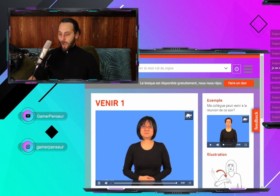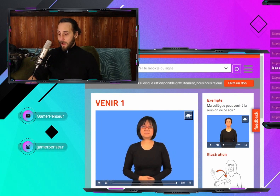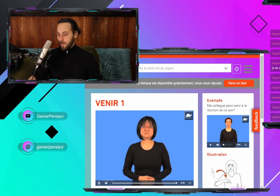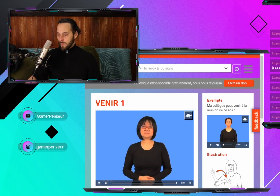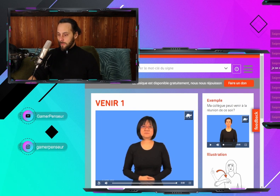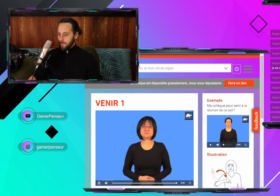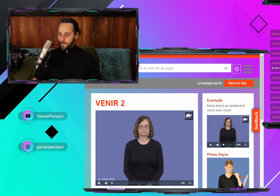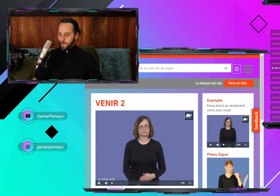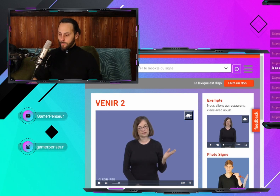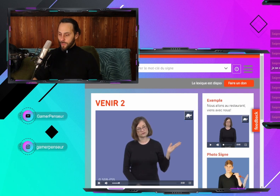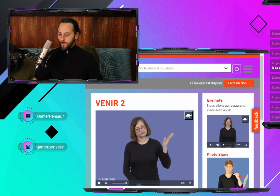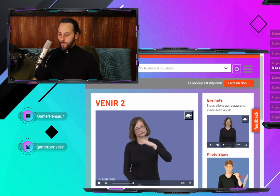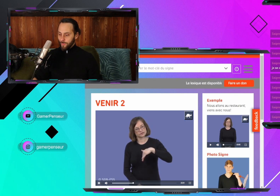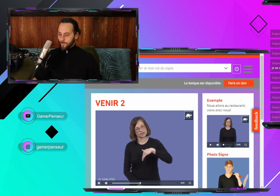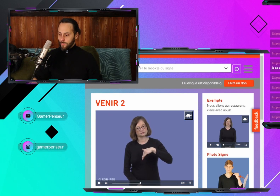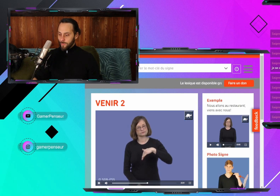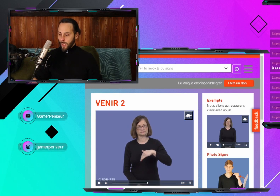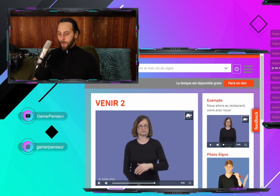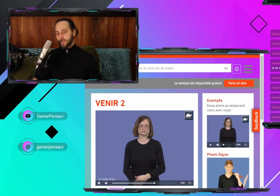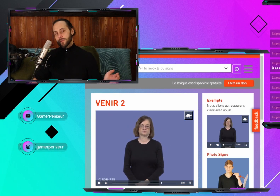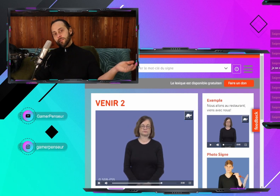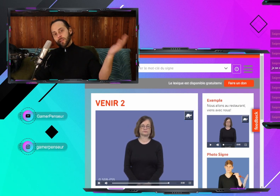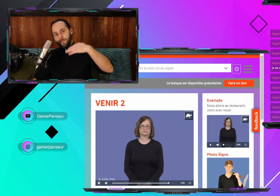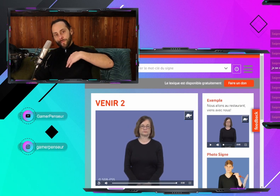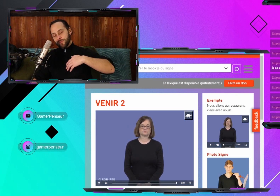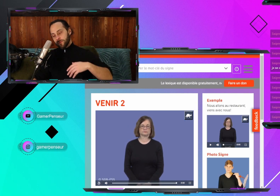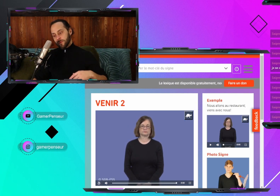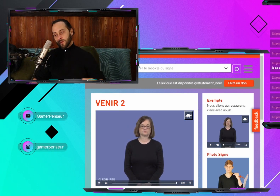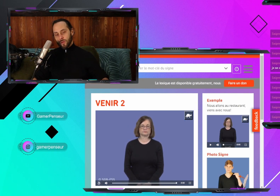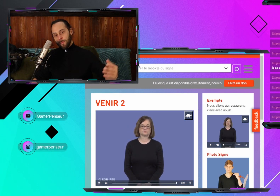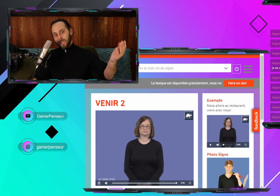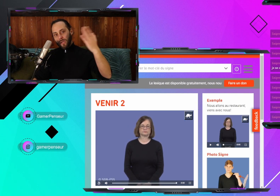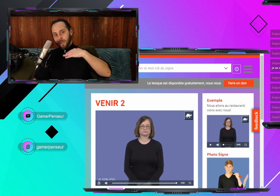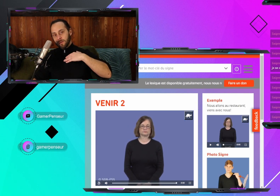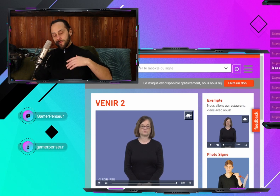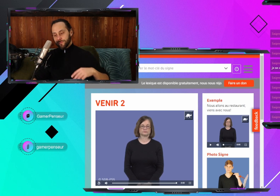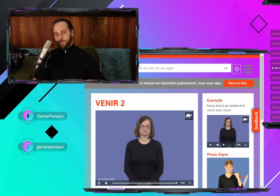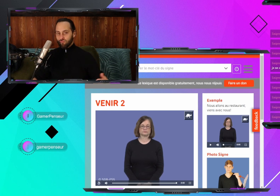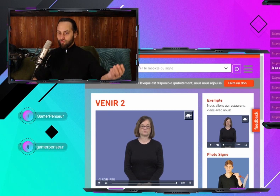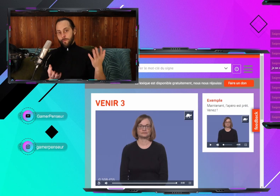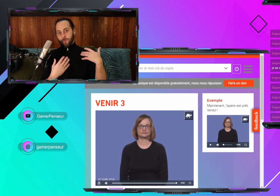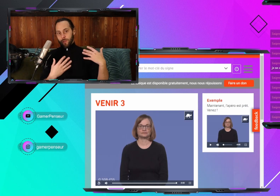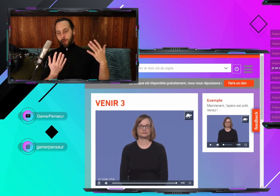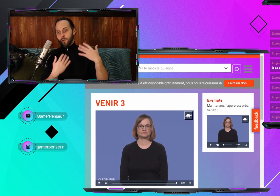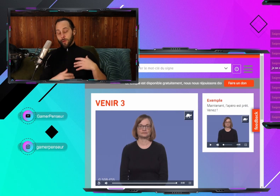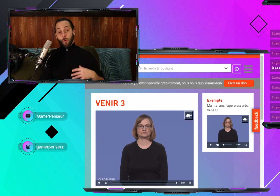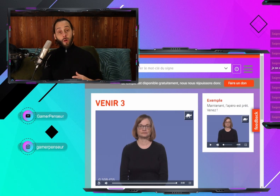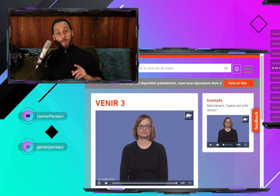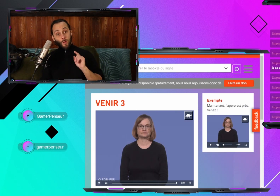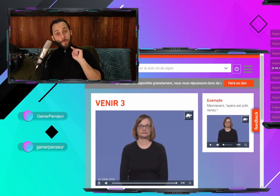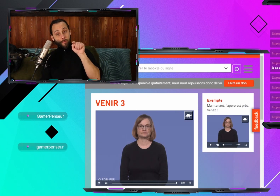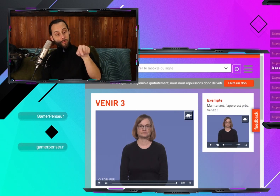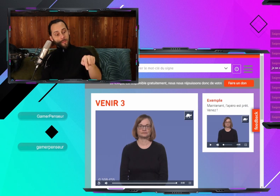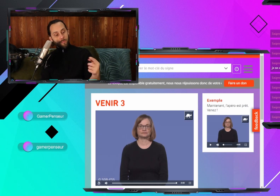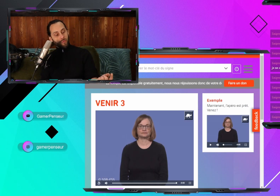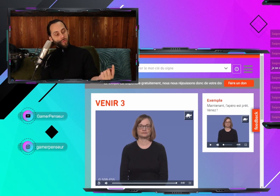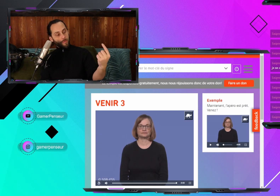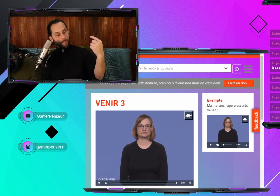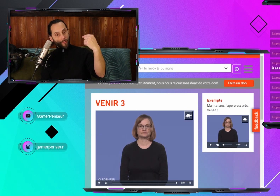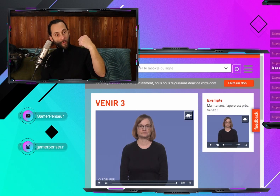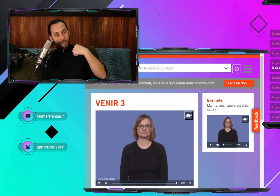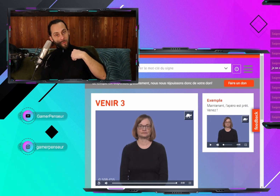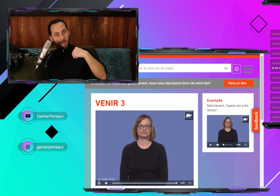Venir 1. Venir 2. Ah ouais, ça c'est vient. Quand on appelle quelqu'un. Venir. Ok, bon, alors c'est moi qui faisais faux. C'est